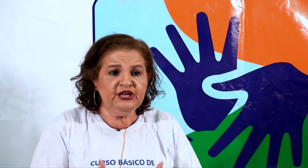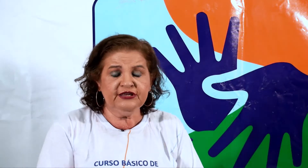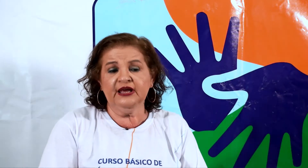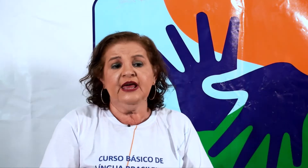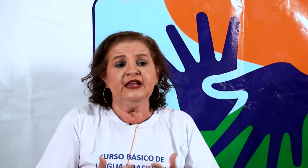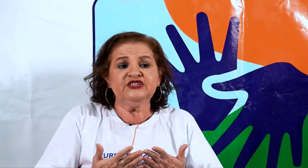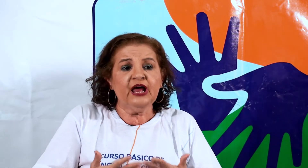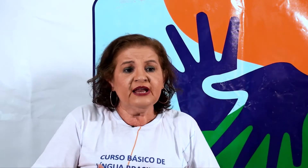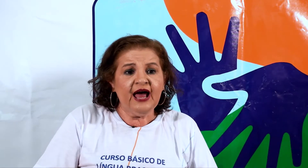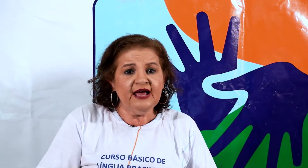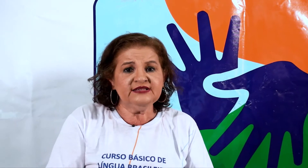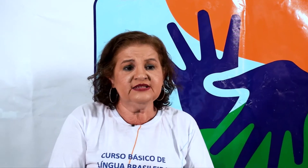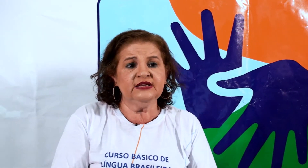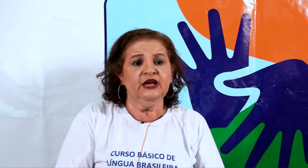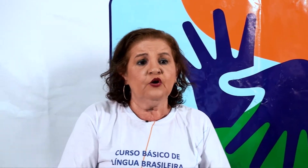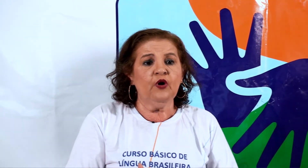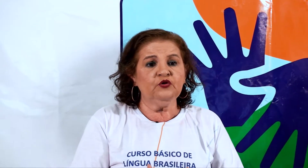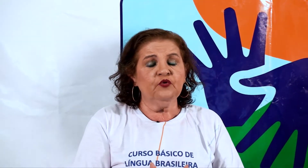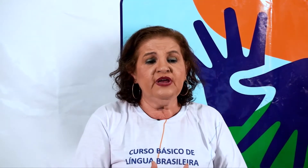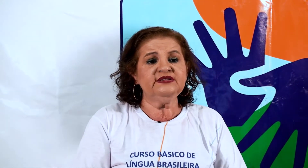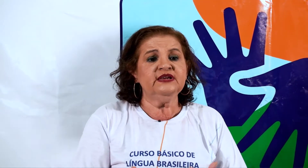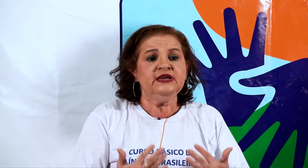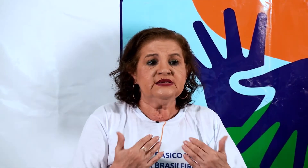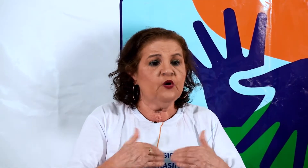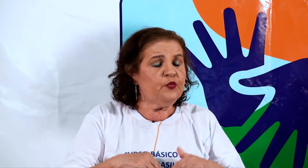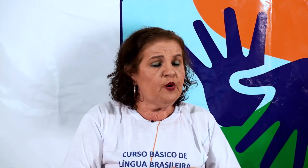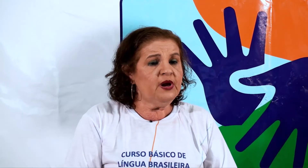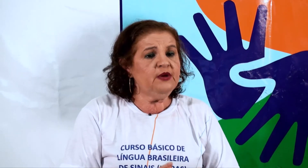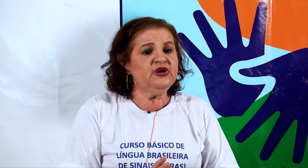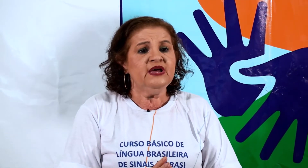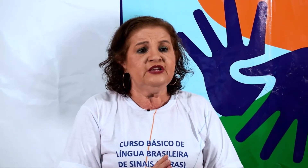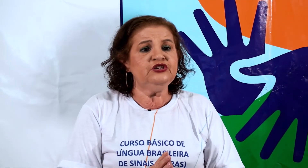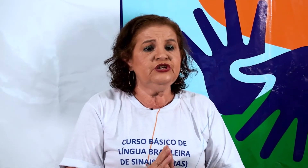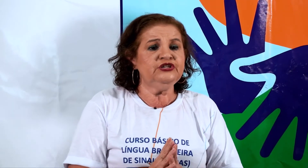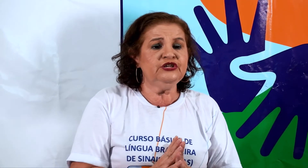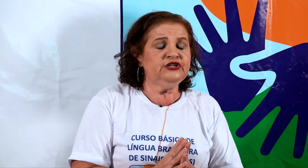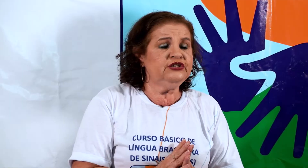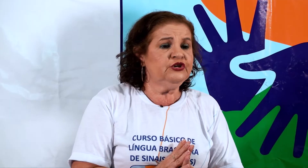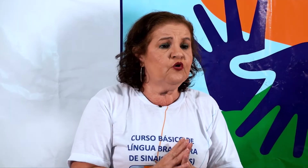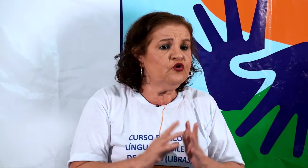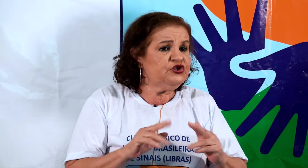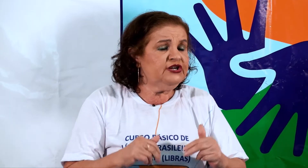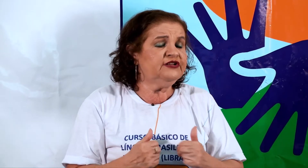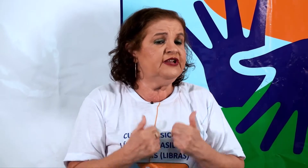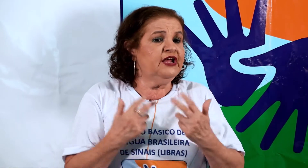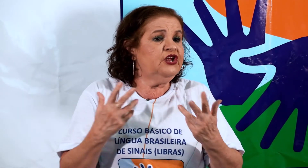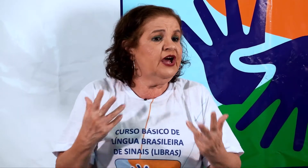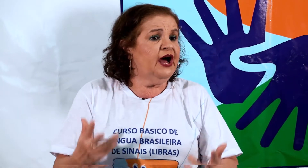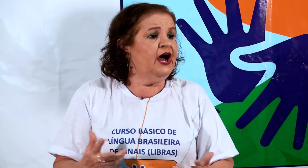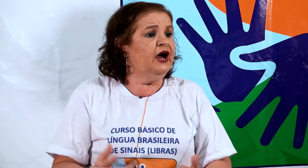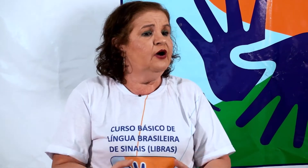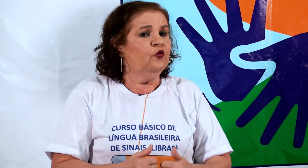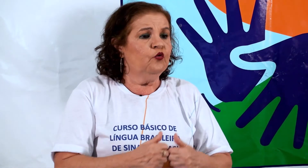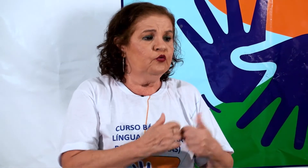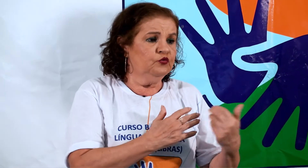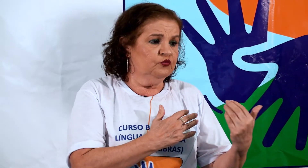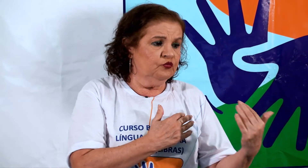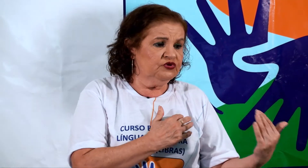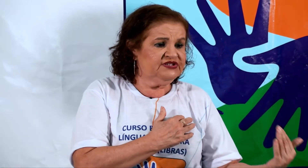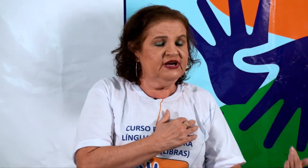congênita já nasce com a doença, são problemas de congênito, de DNA, o